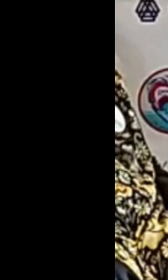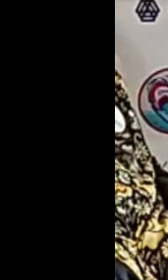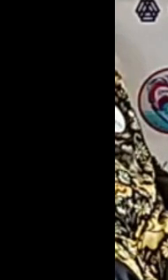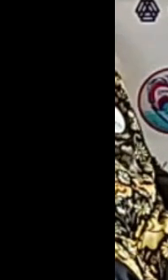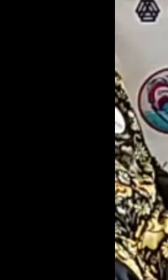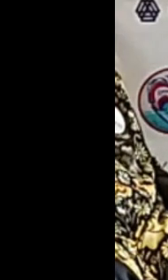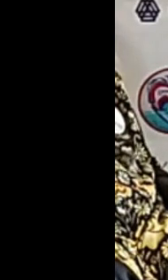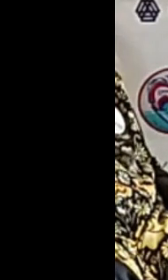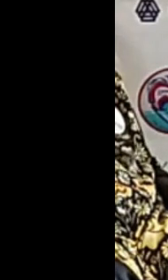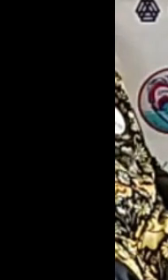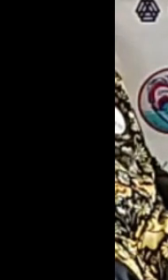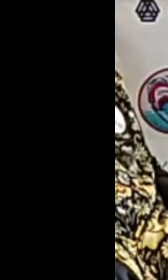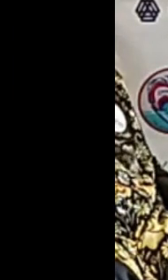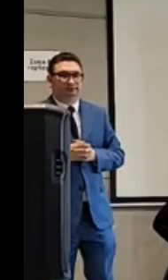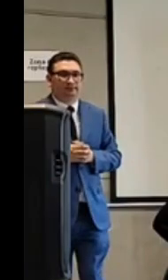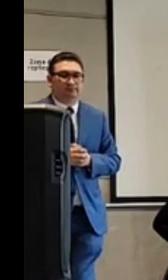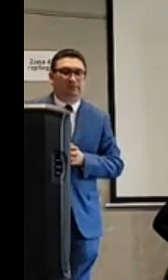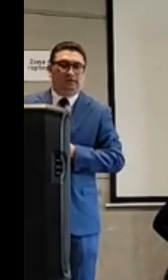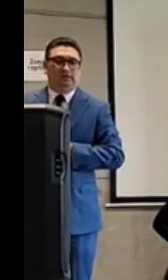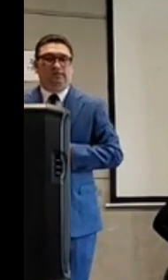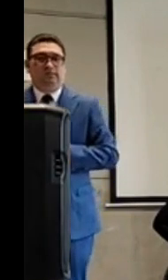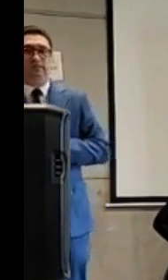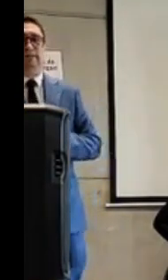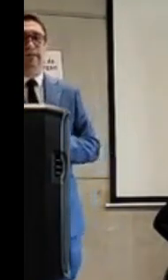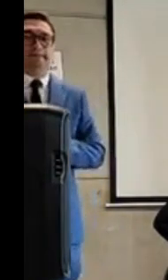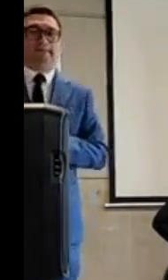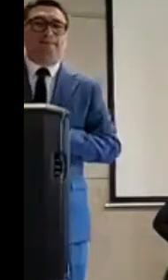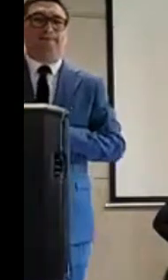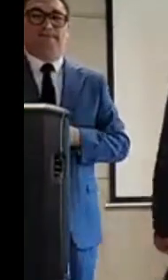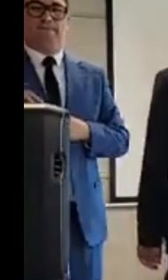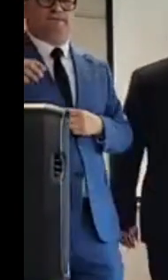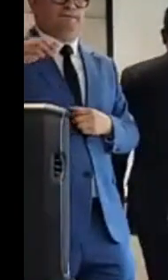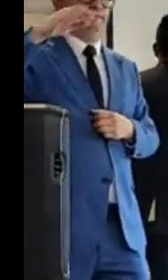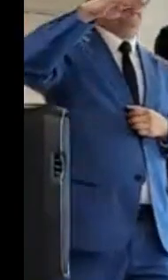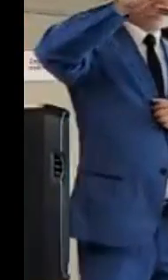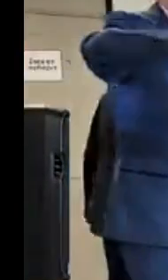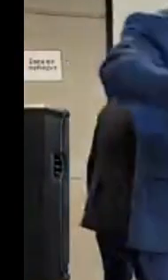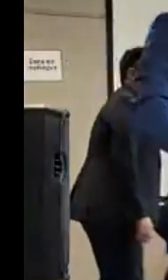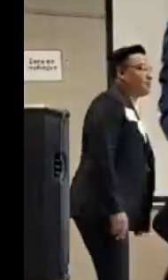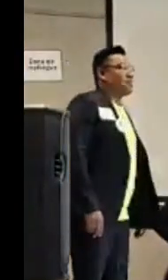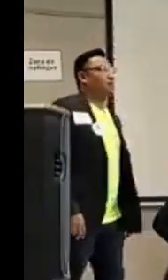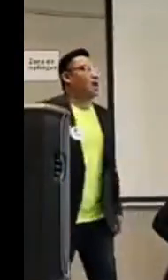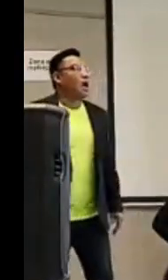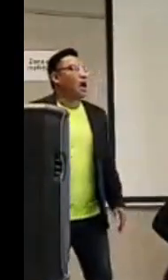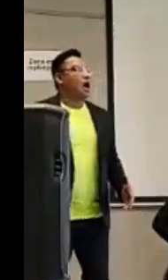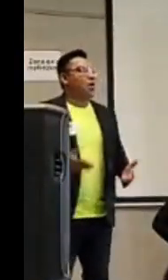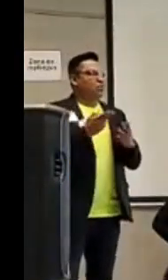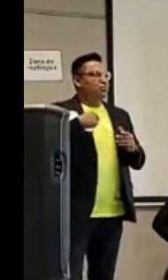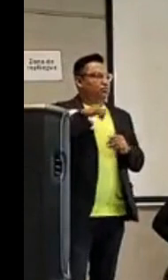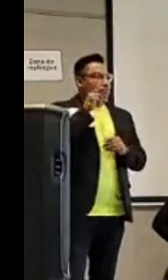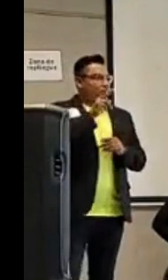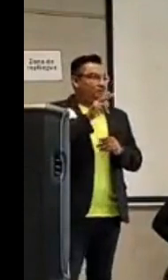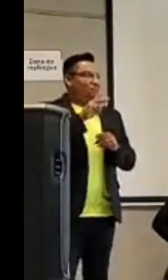dentro de los grupos de atención prioritaria Por eso, mi señor Víctor Centrión el grado de desarrollo de un país también se refiere a cómo